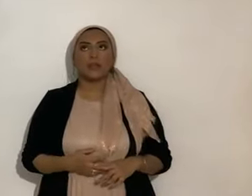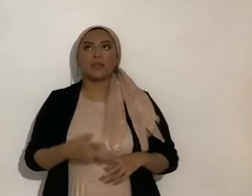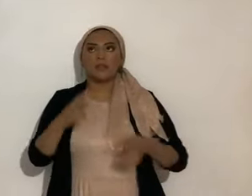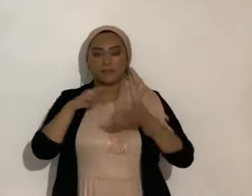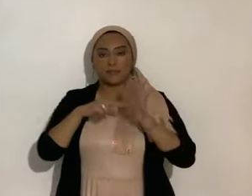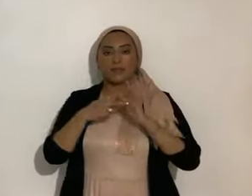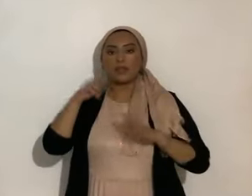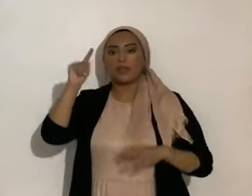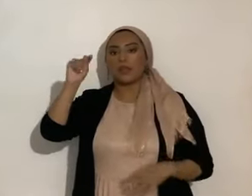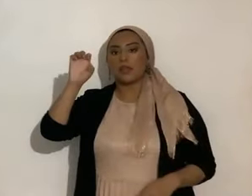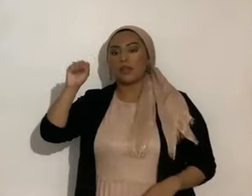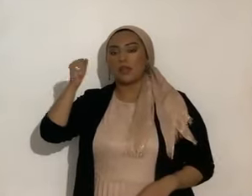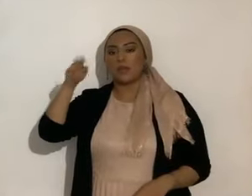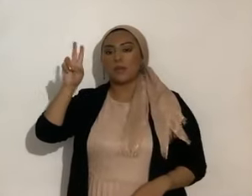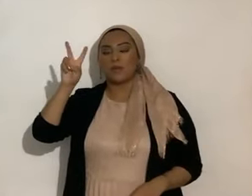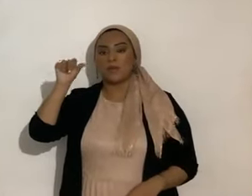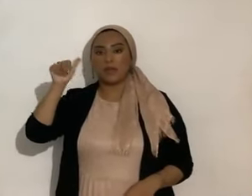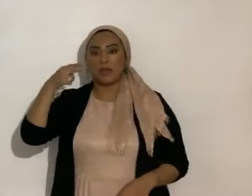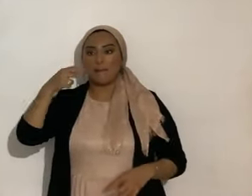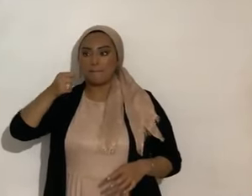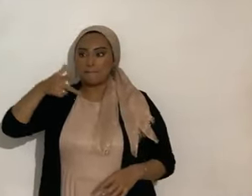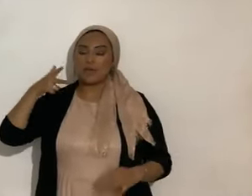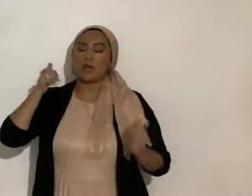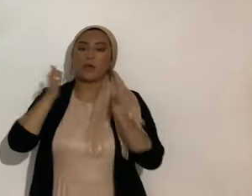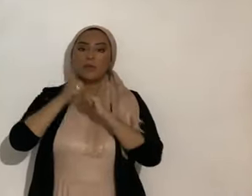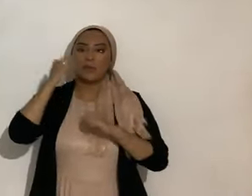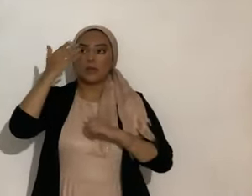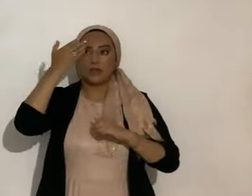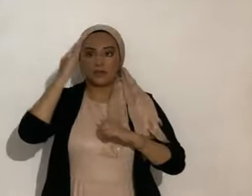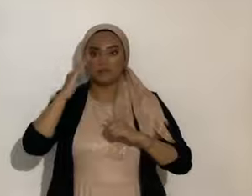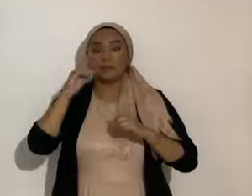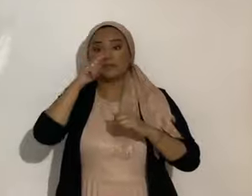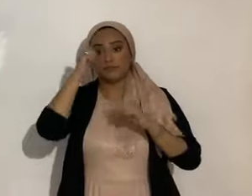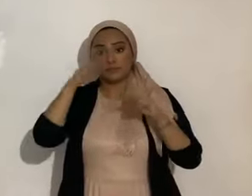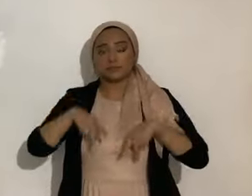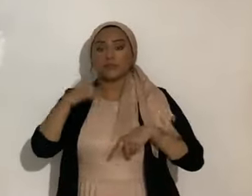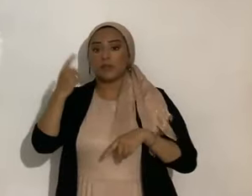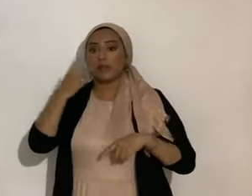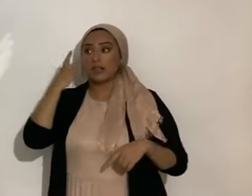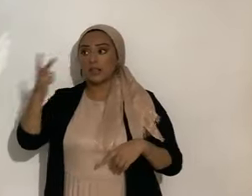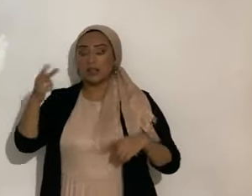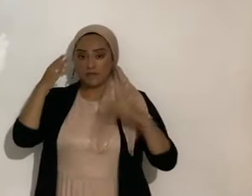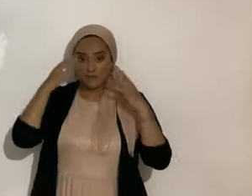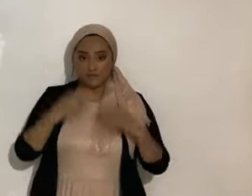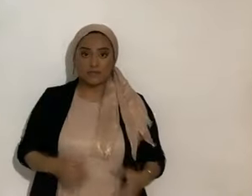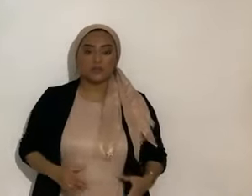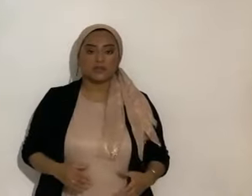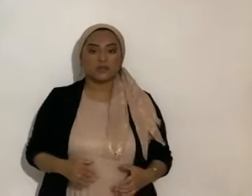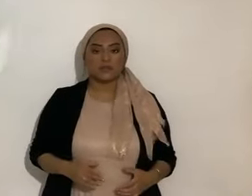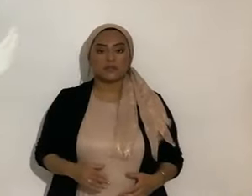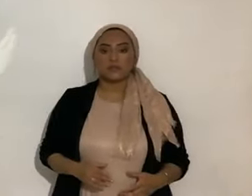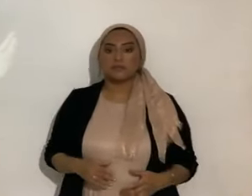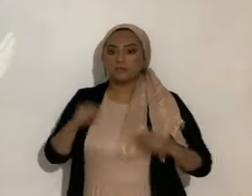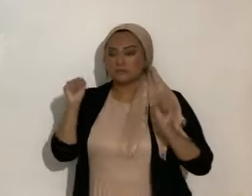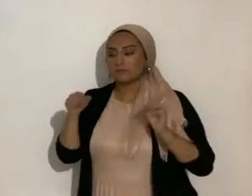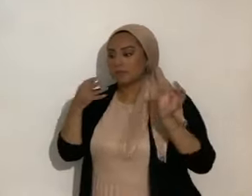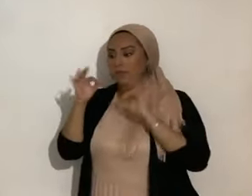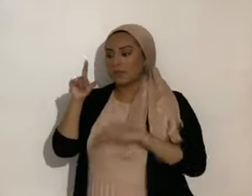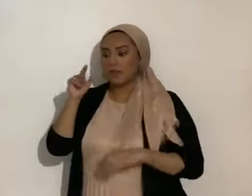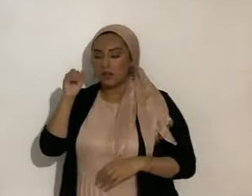llama Teshuvah, volver a Elohim. Porque una persona que ve nada más con los ojos físicos, ya lo dije, puede ser